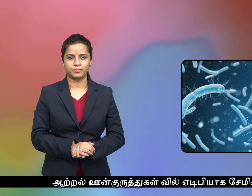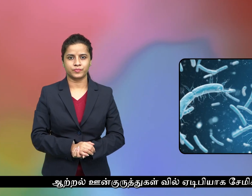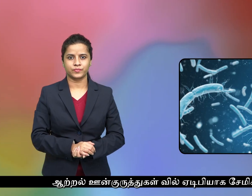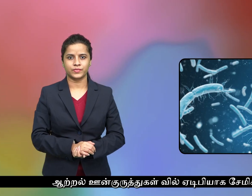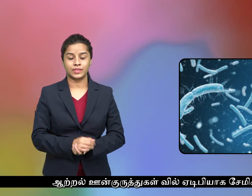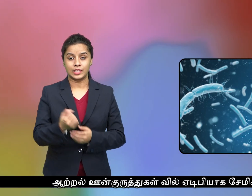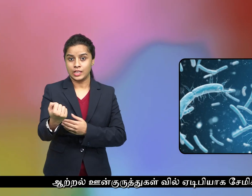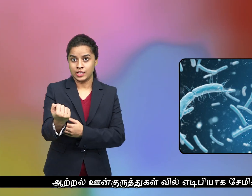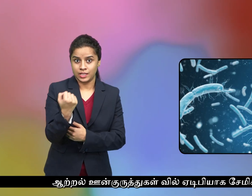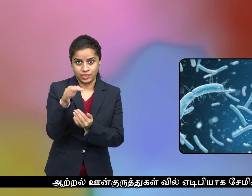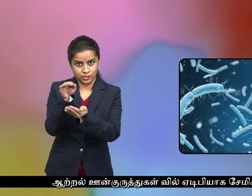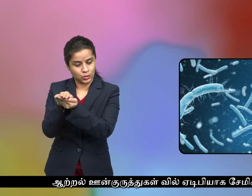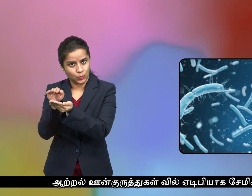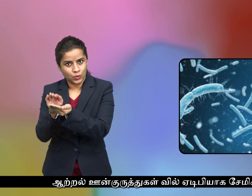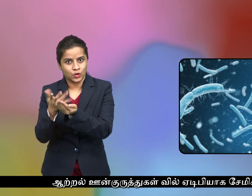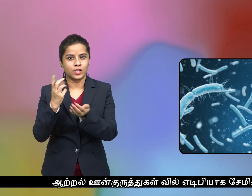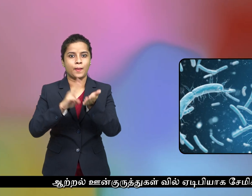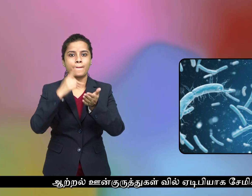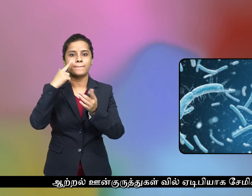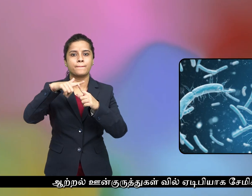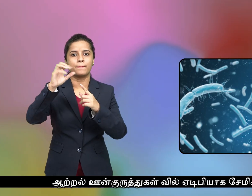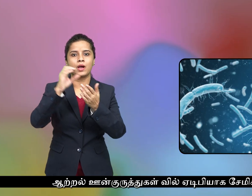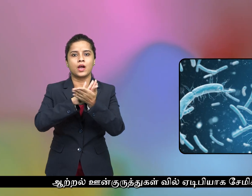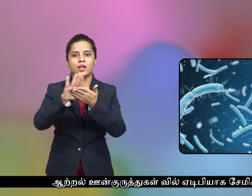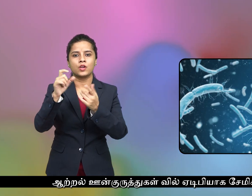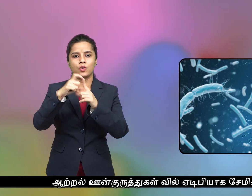ஆற்றல் ஊன்குருத்துகள் ஏடிபியாக சேமிக்கப்படுகிறது.